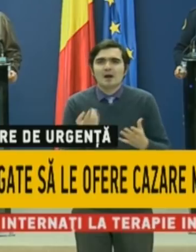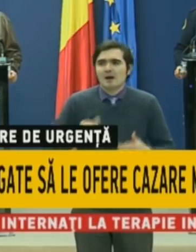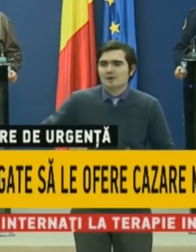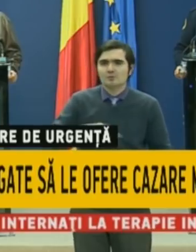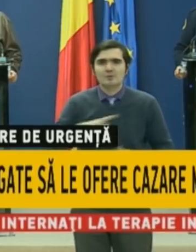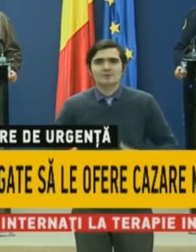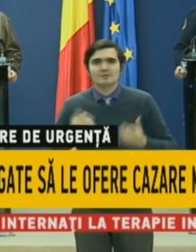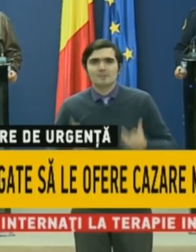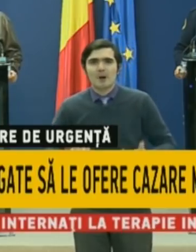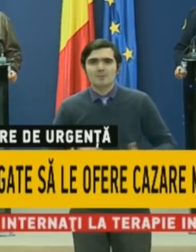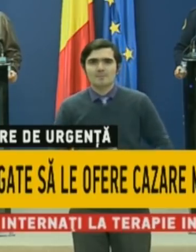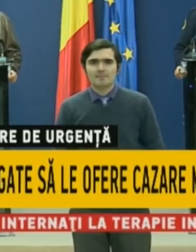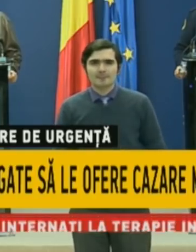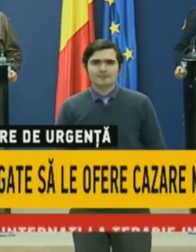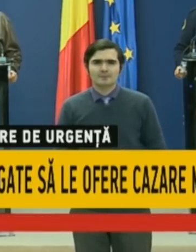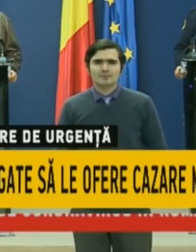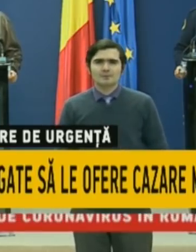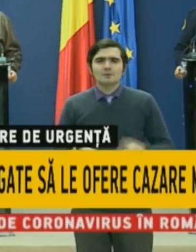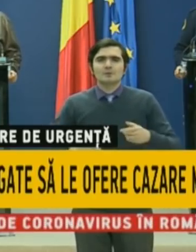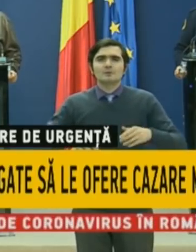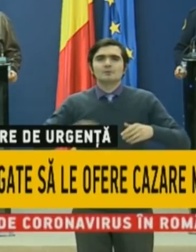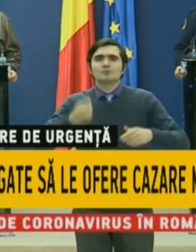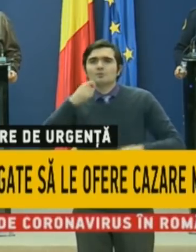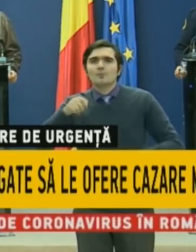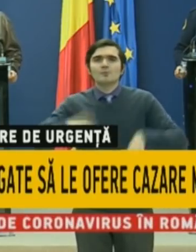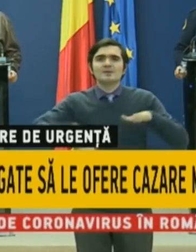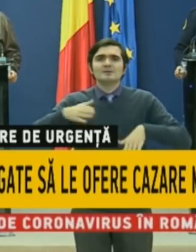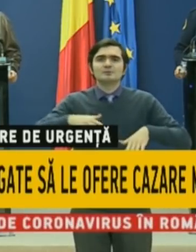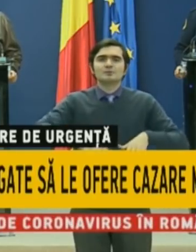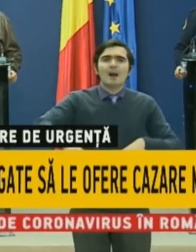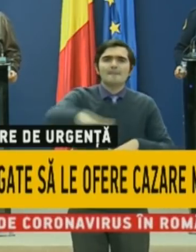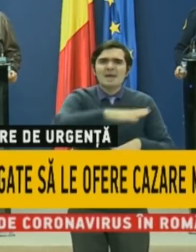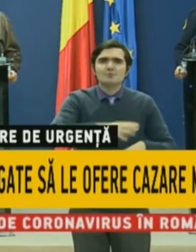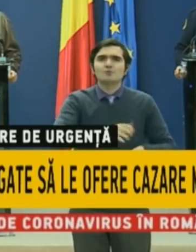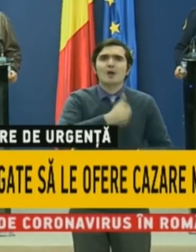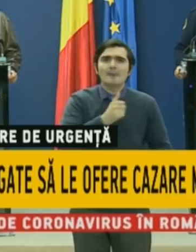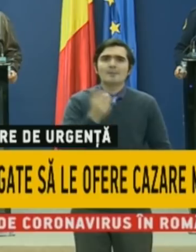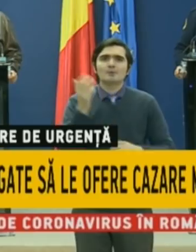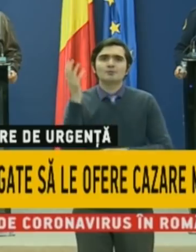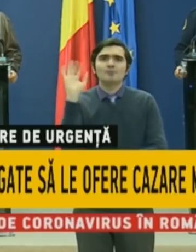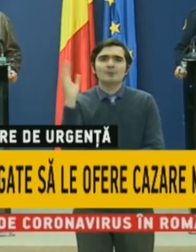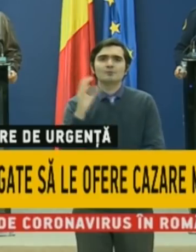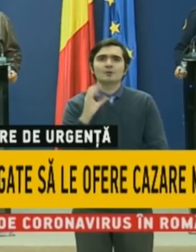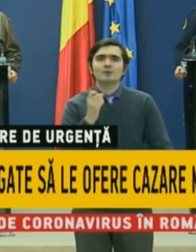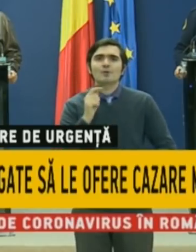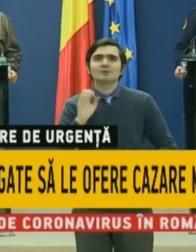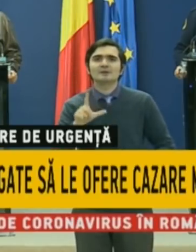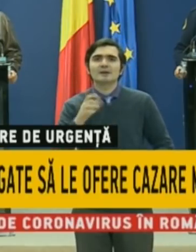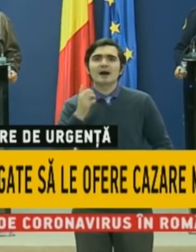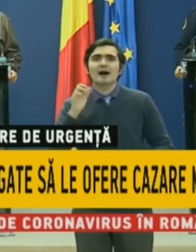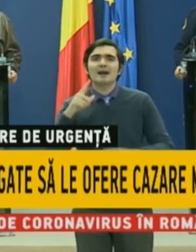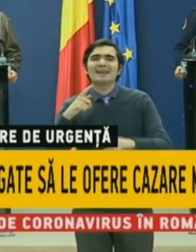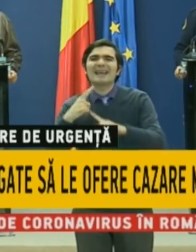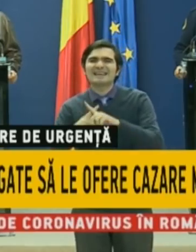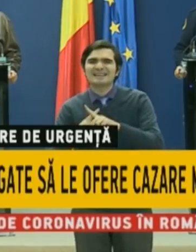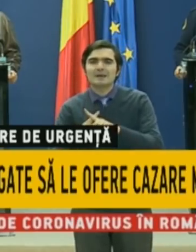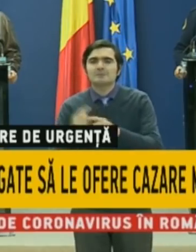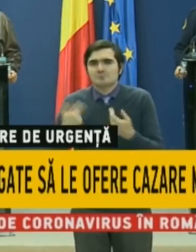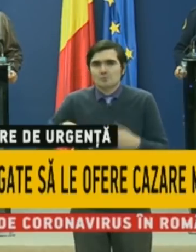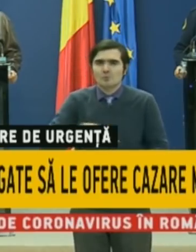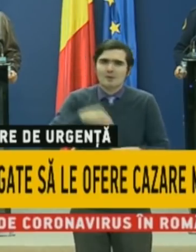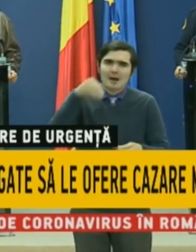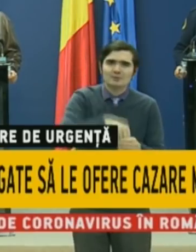acum. La solicitarea domnului ministru al mediului, apelor și pădurilor, domnul Costel Alexe, am introdus în